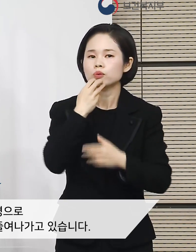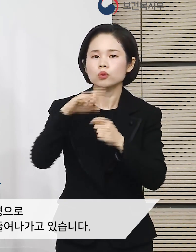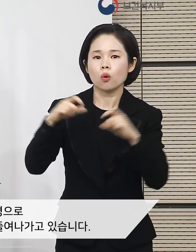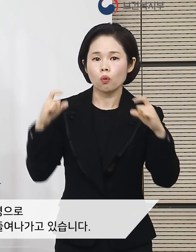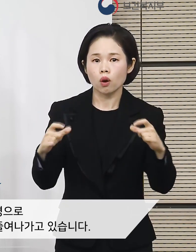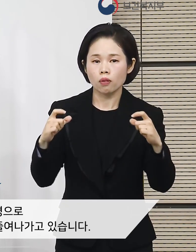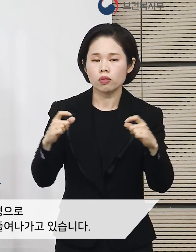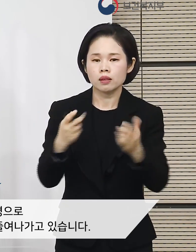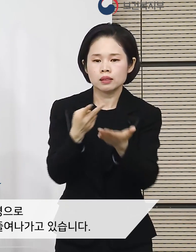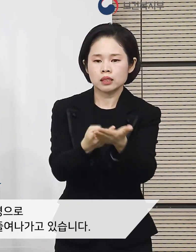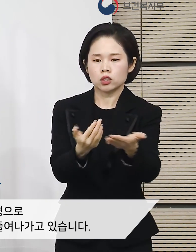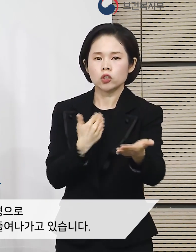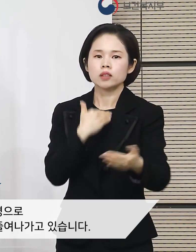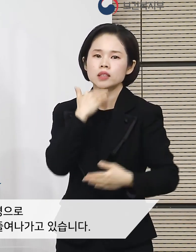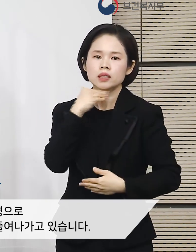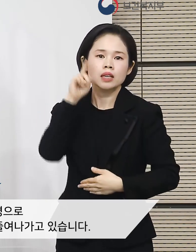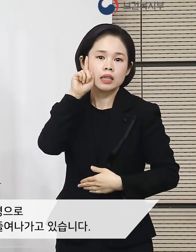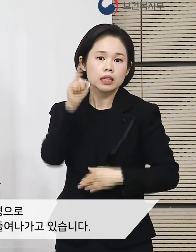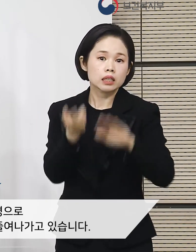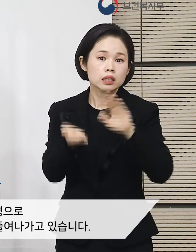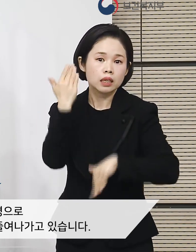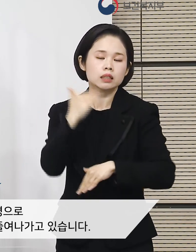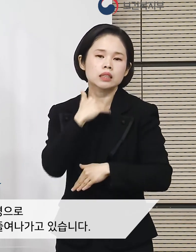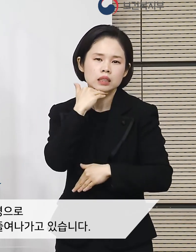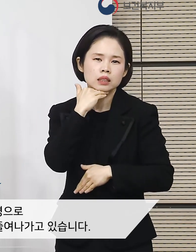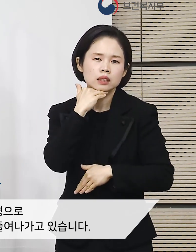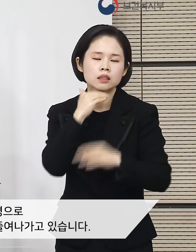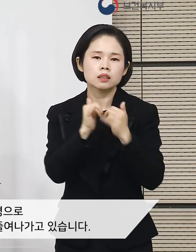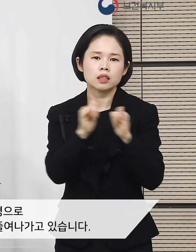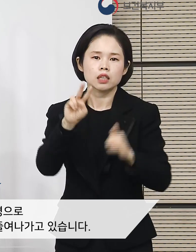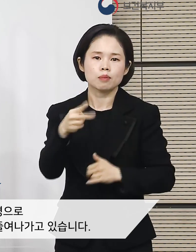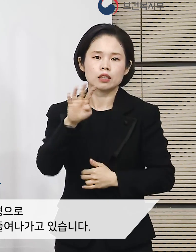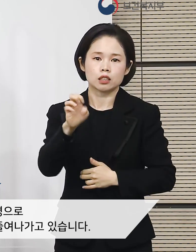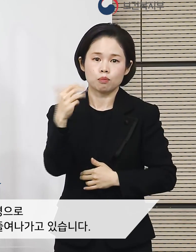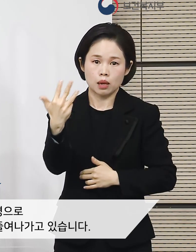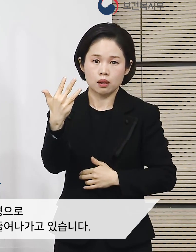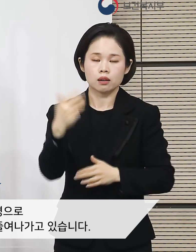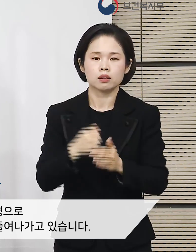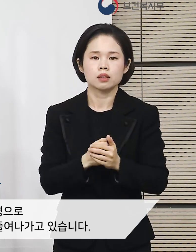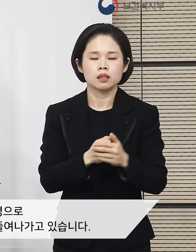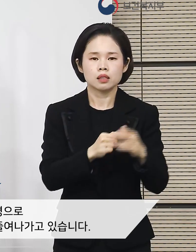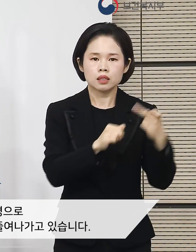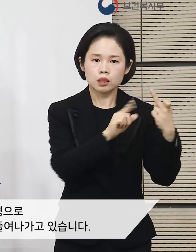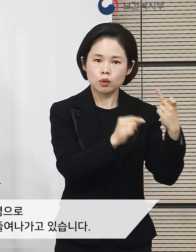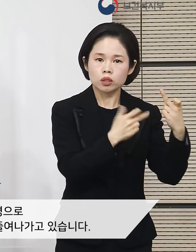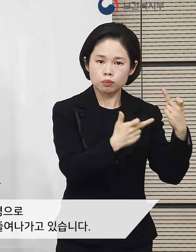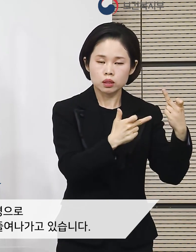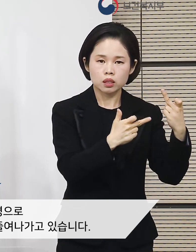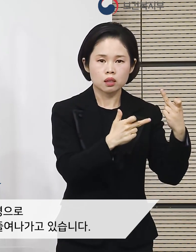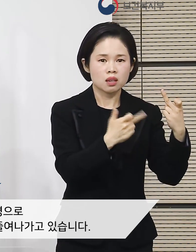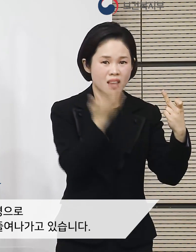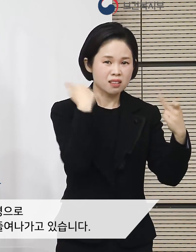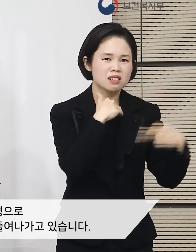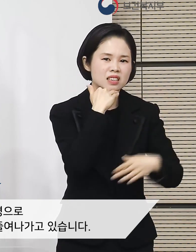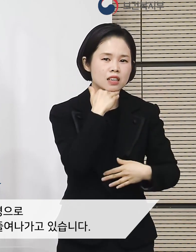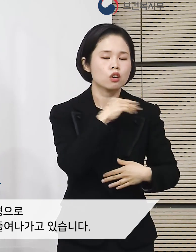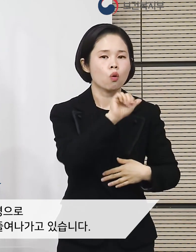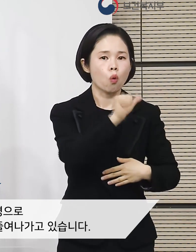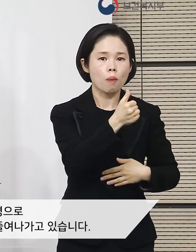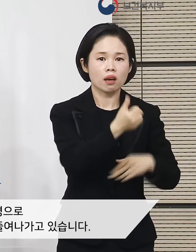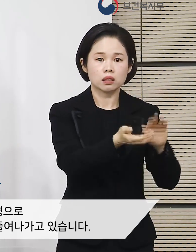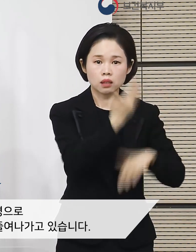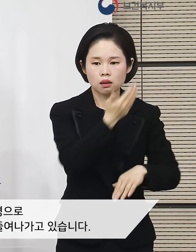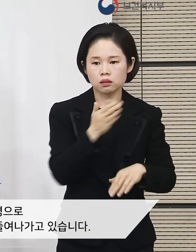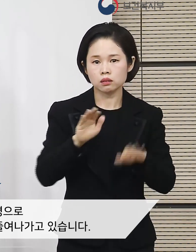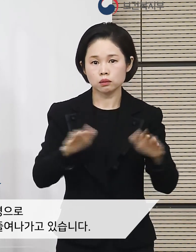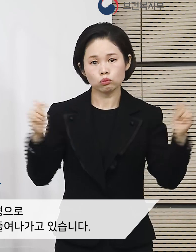오늘 0시 기준 수도권의 1일 이상 대기자는 248명으로 12월 17일 595명까지